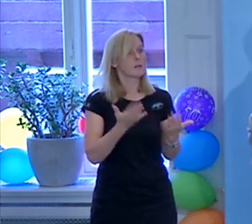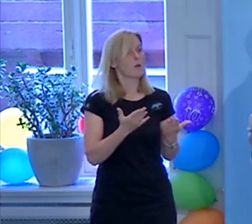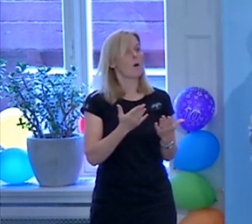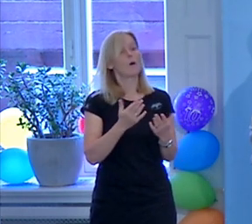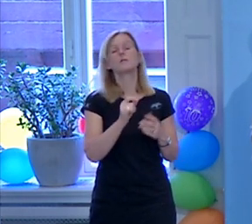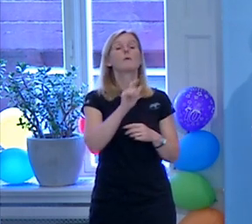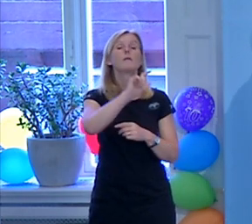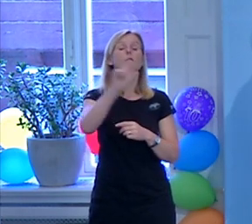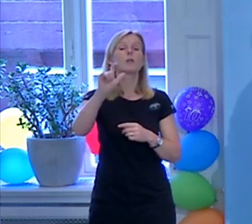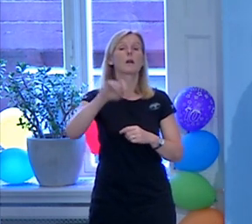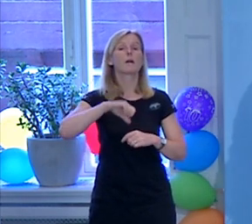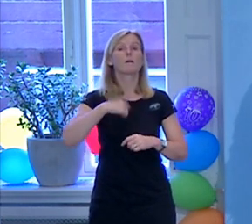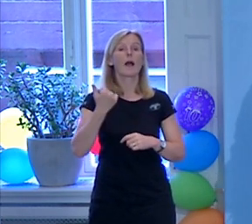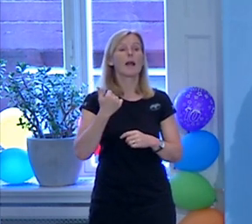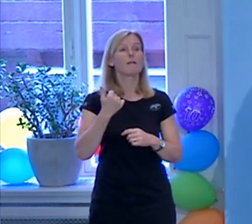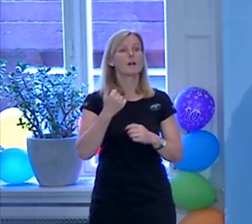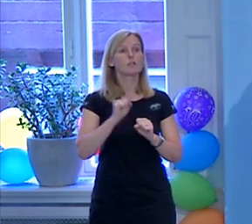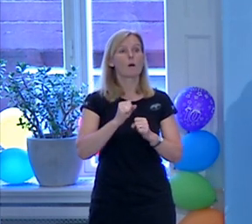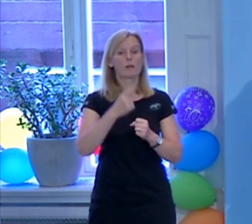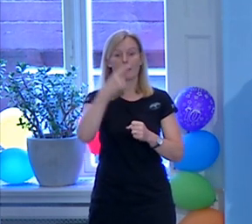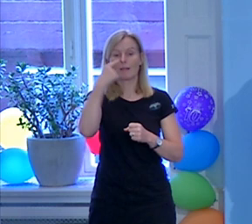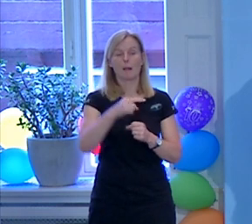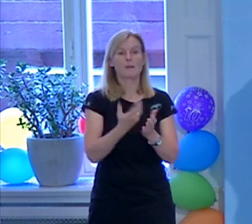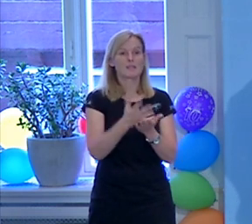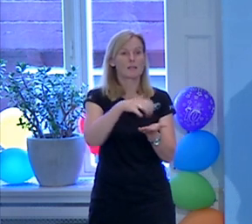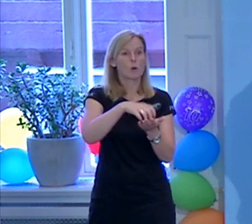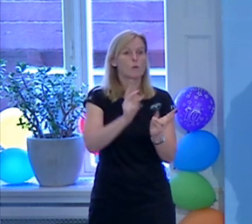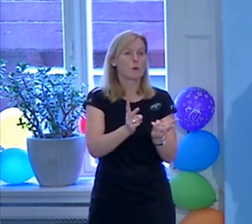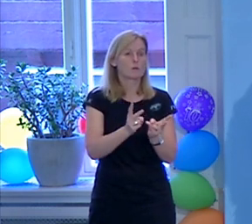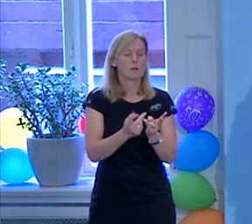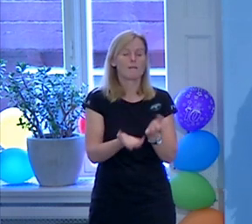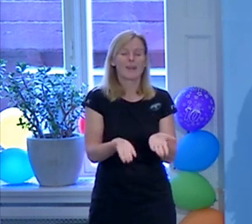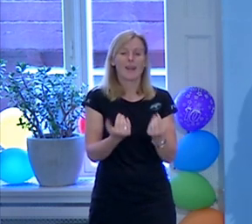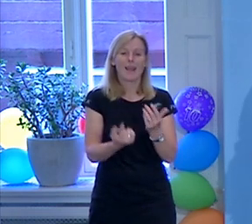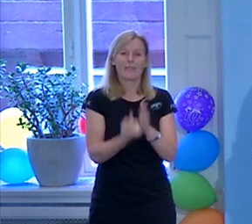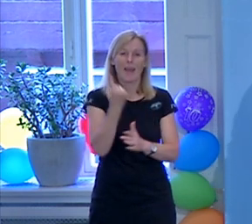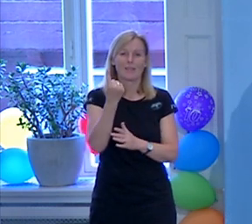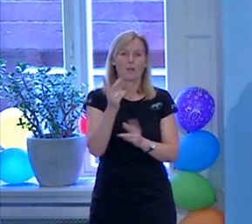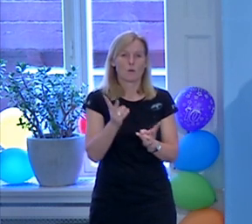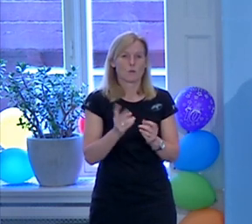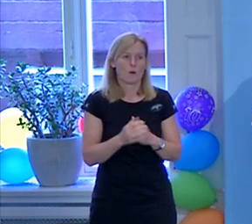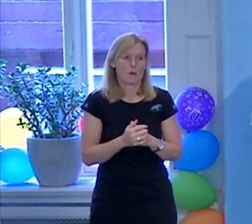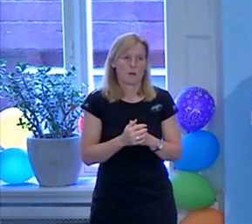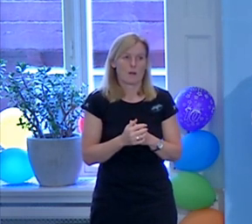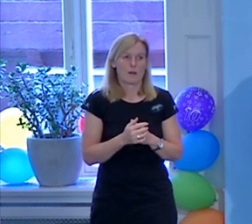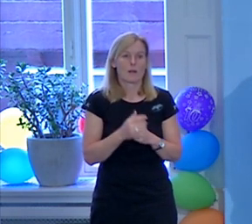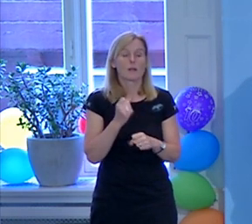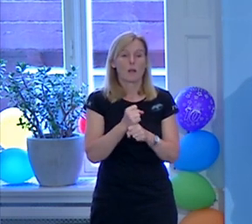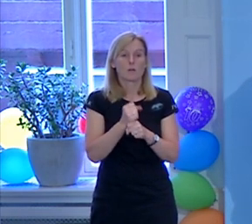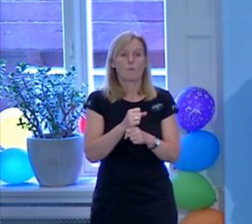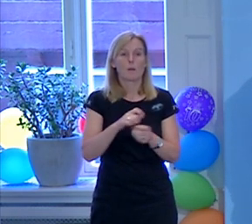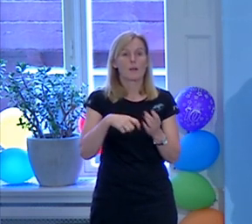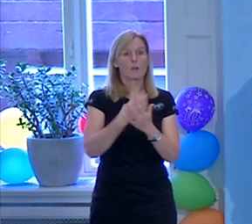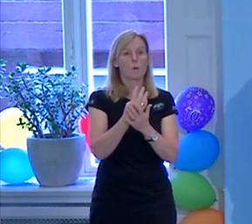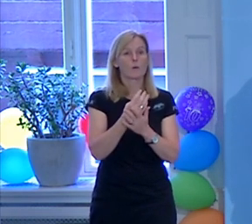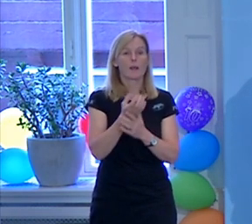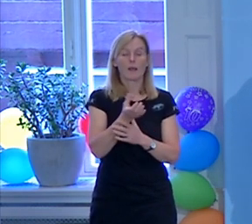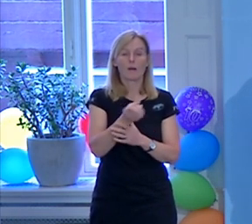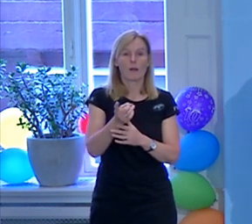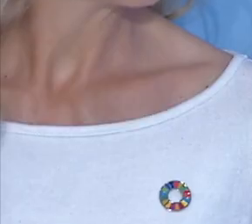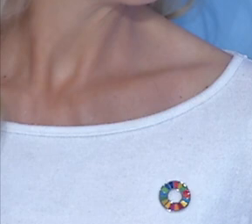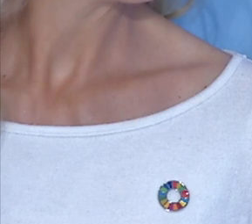det viktigt att inte själva heller hamna i situationen. För det är lätt hänt att göra lite fel. Så vi jobbar med Nordic Relocation Group som